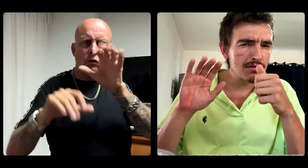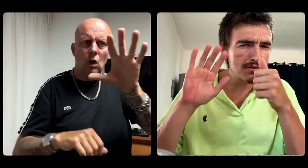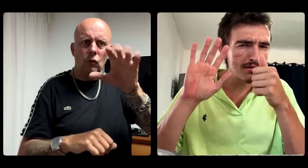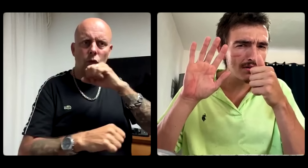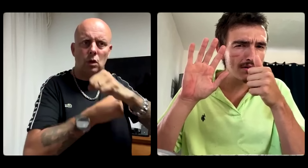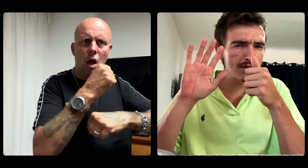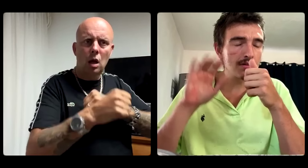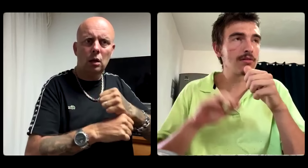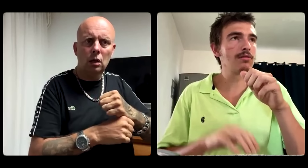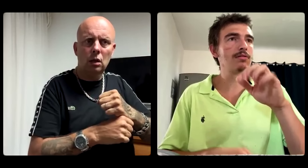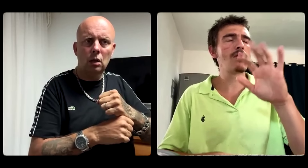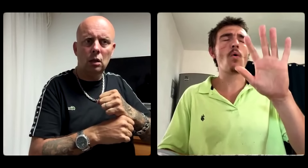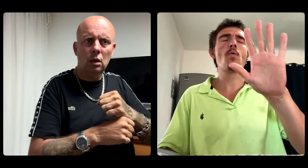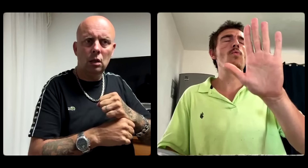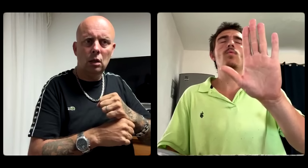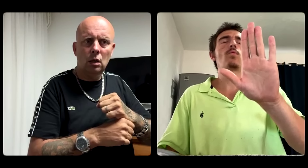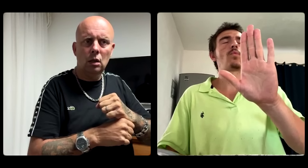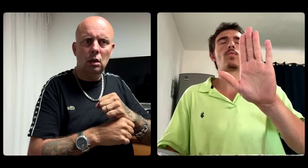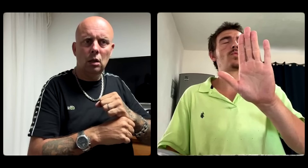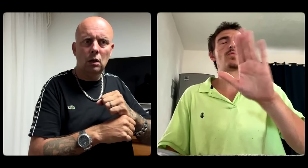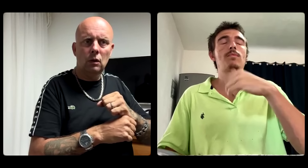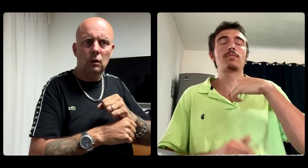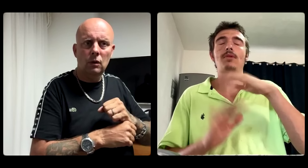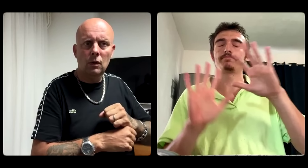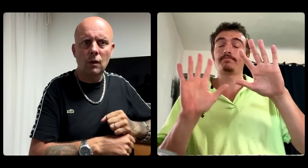Nee, dat was echt te waar. Dat was echt leuk.